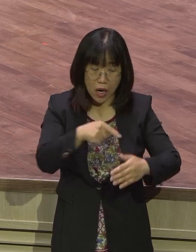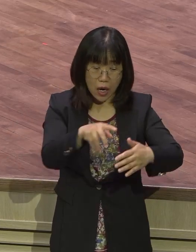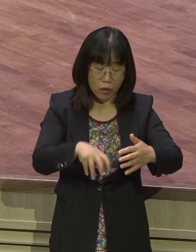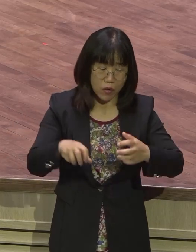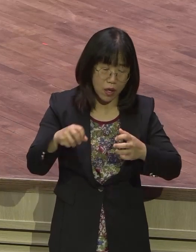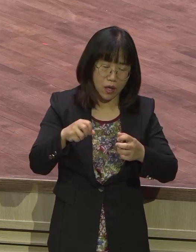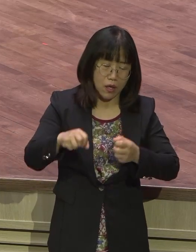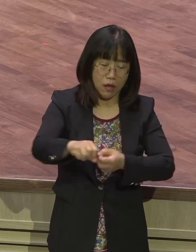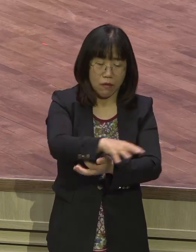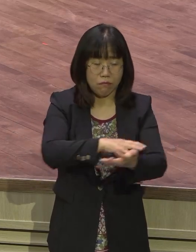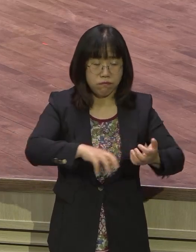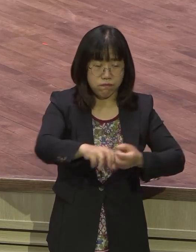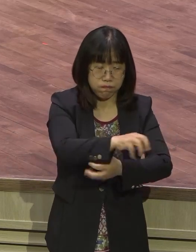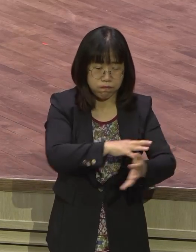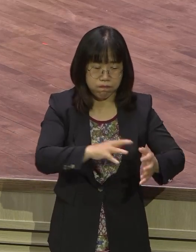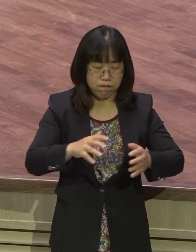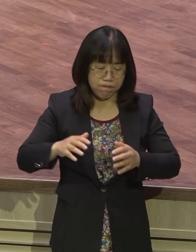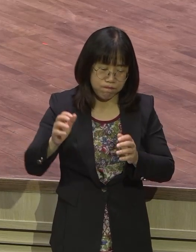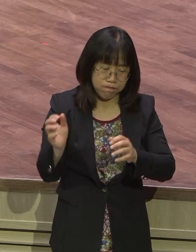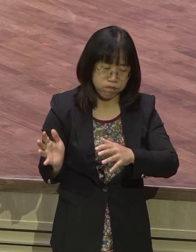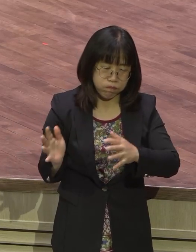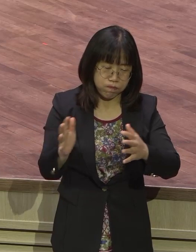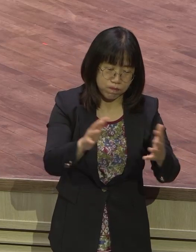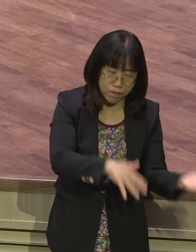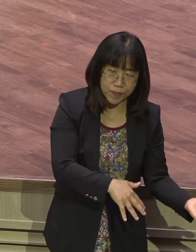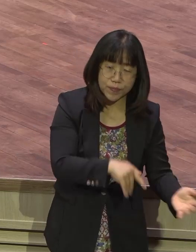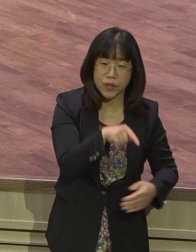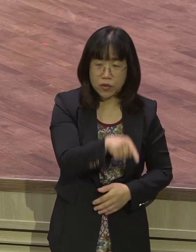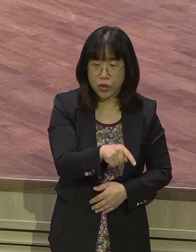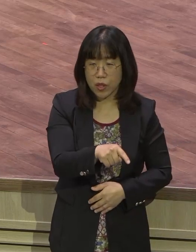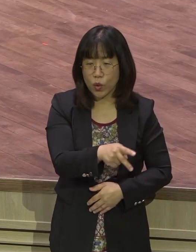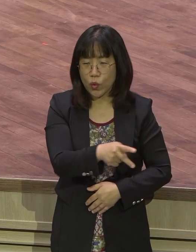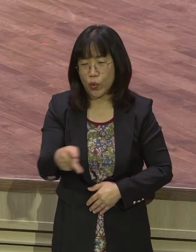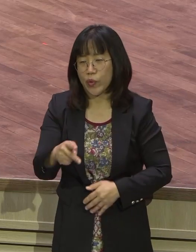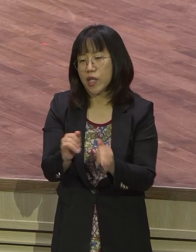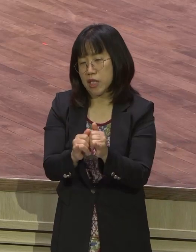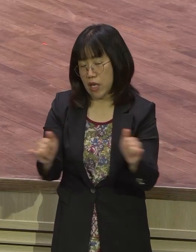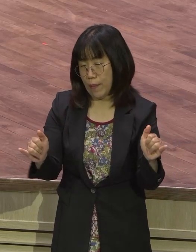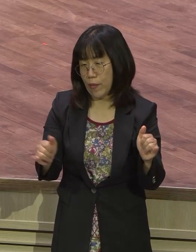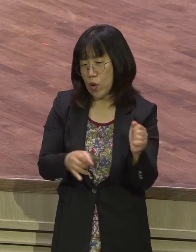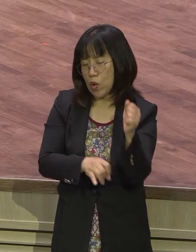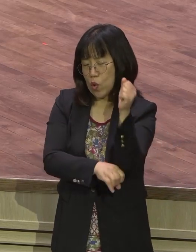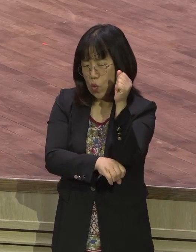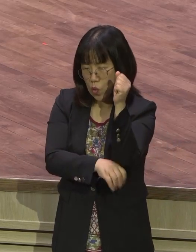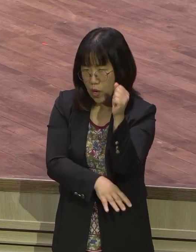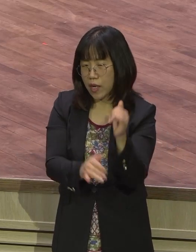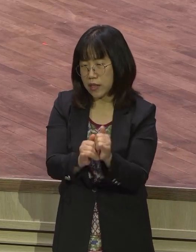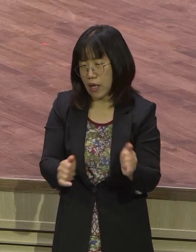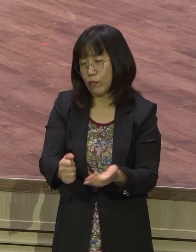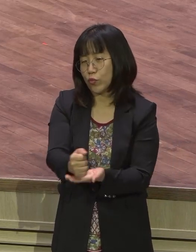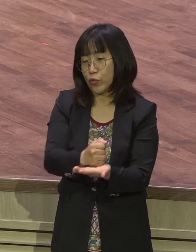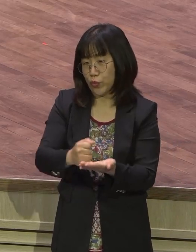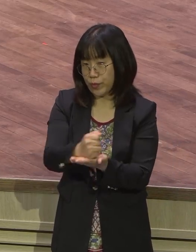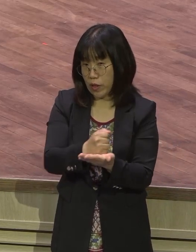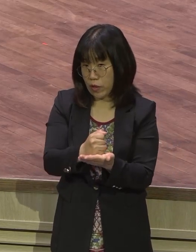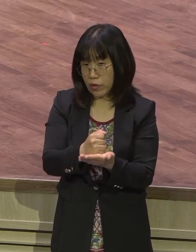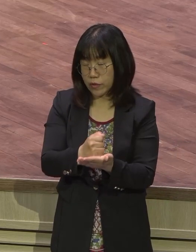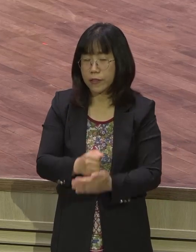살다가 그냥 죽음을 멸망 지옥 가는 것이 정상이라니까요. 인간은 운명이에요. 운명